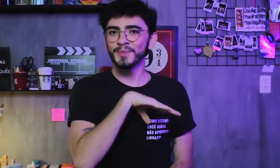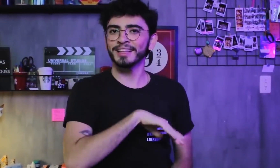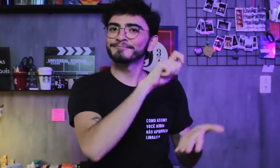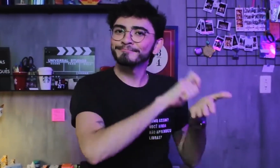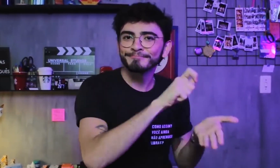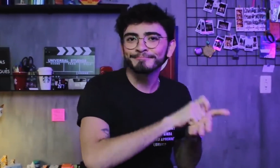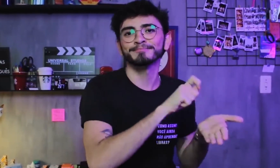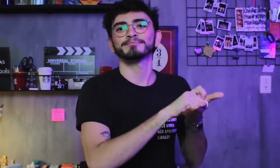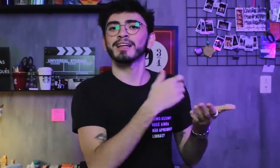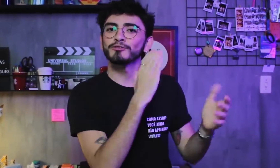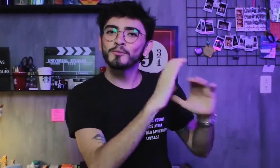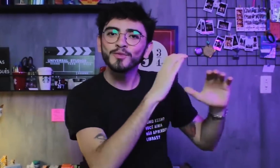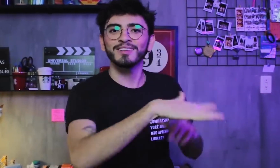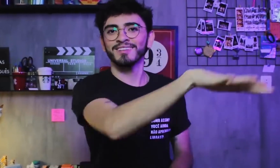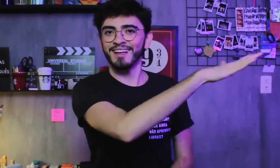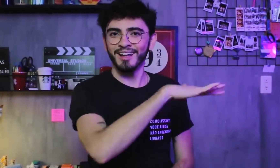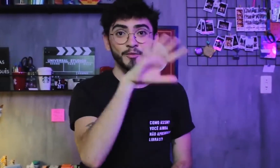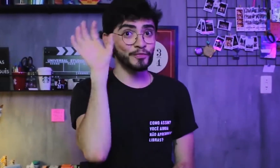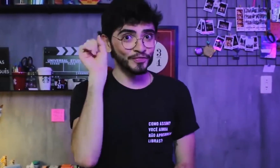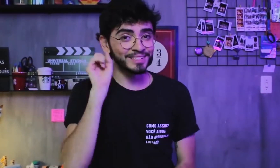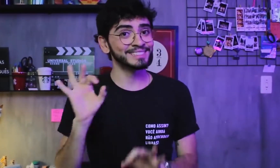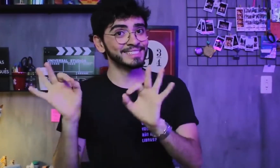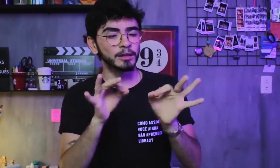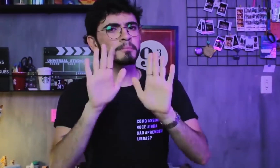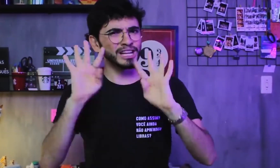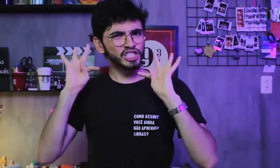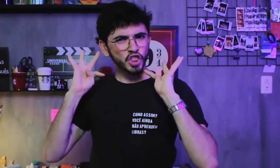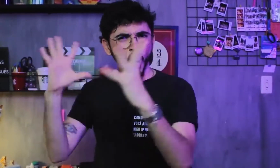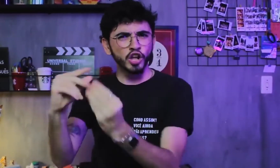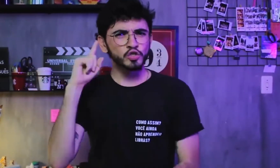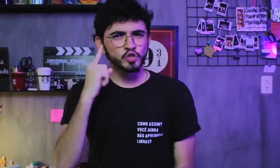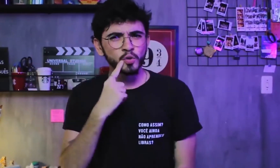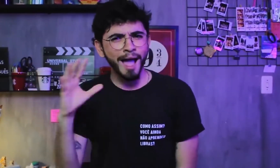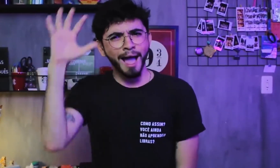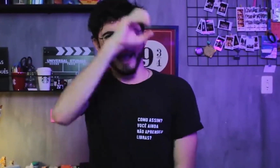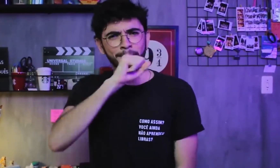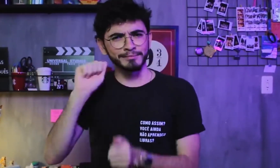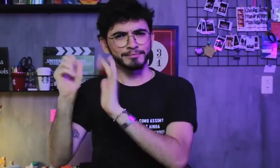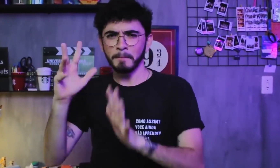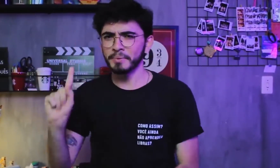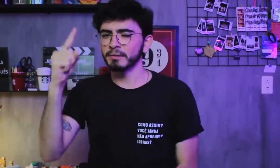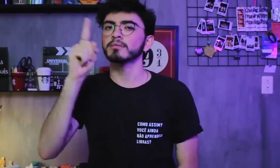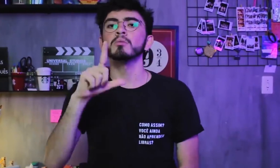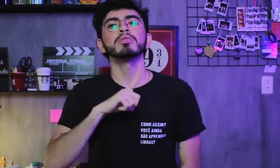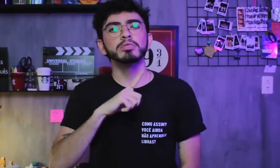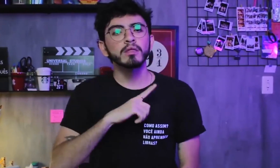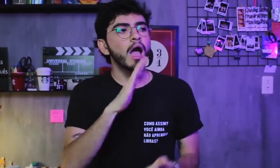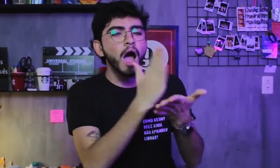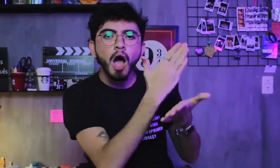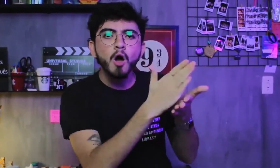língua, na modalidade escrita, para se comunicar com as pessoas ouvintes, certo? Mas não são todos os surdos que têm a Libras como L1.